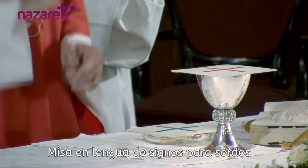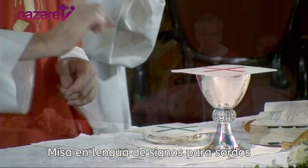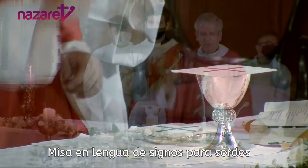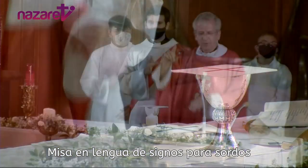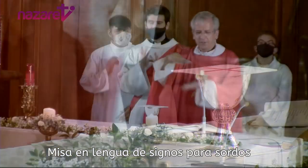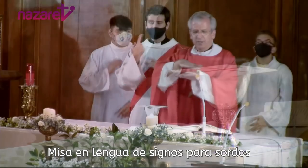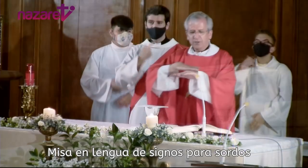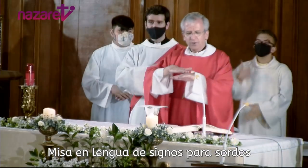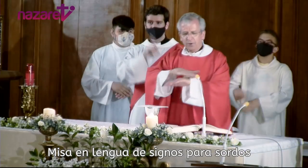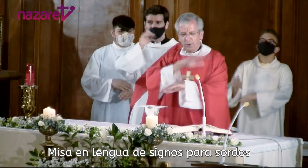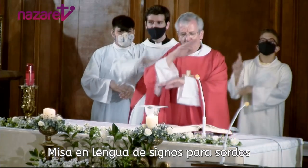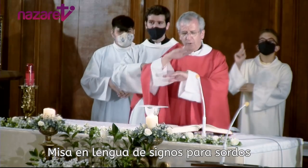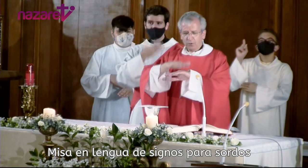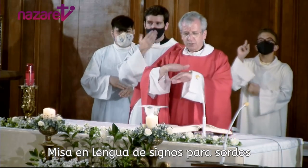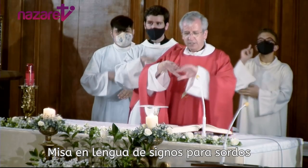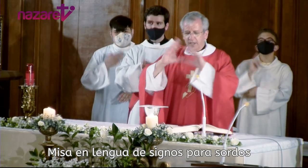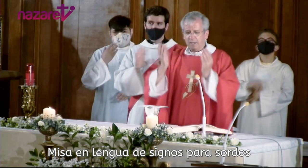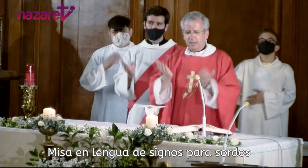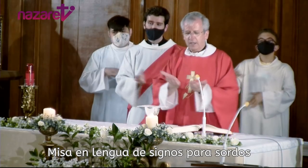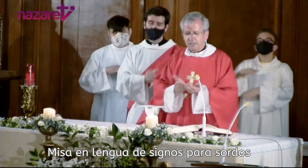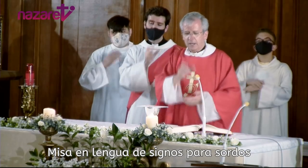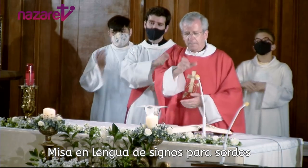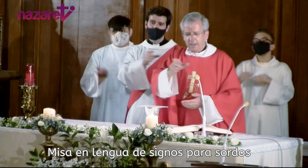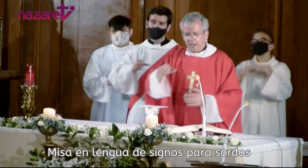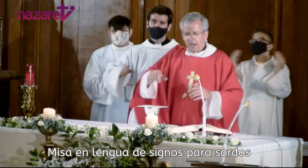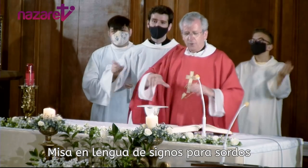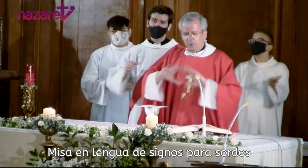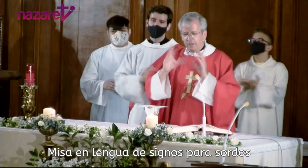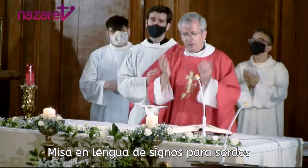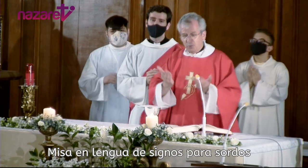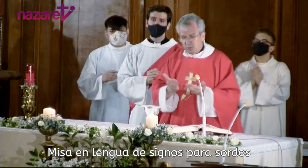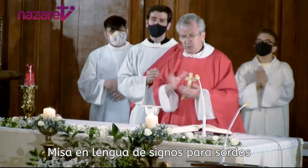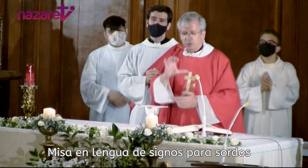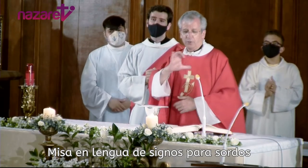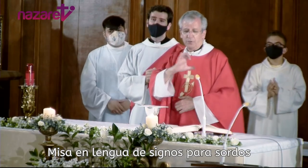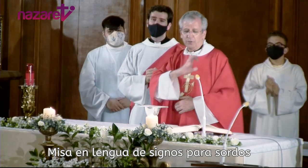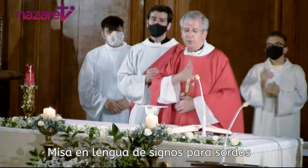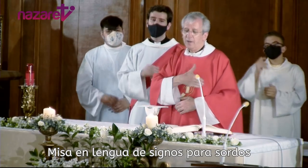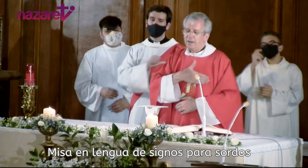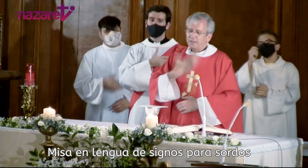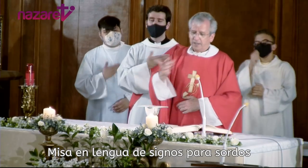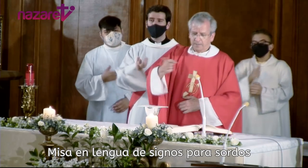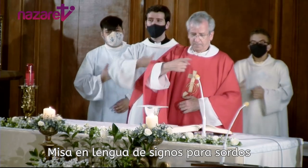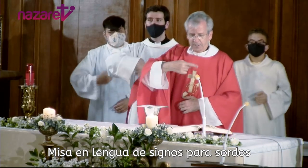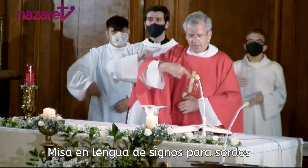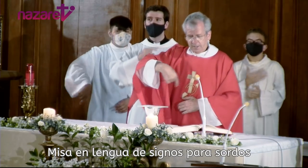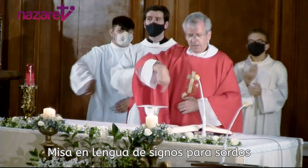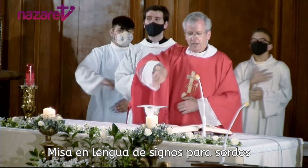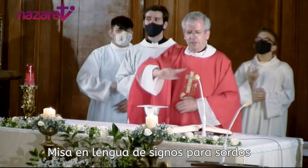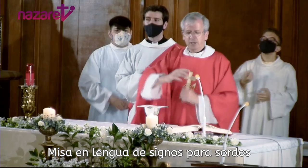Cordero de Dios, que quitas el pecado del mundo, ten piedad de